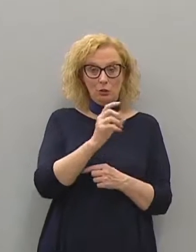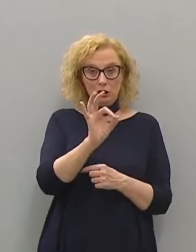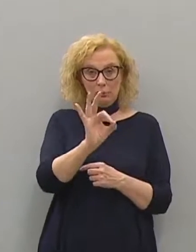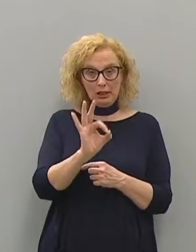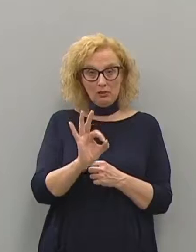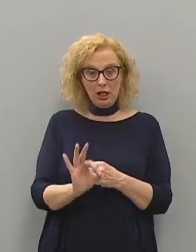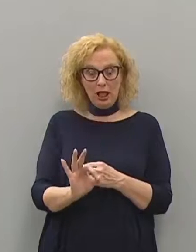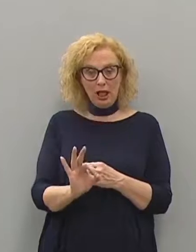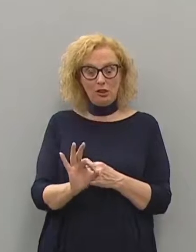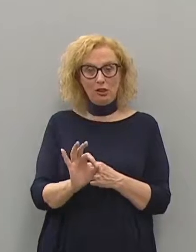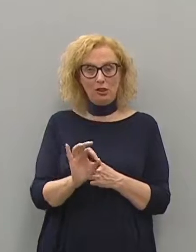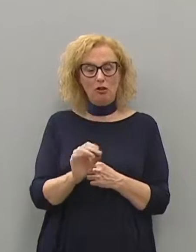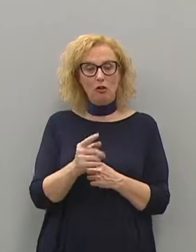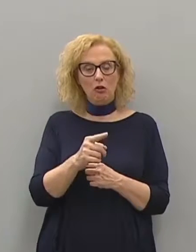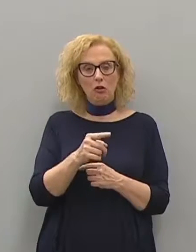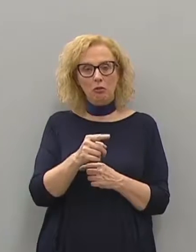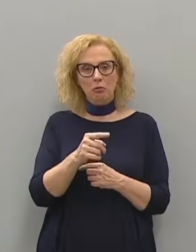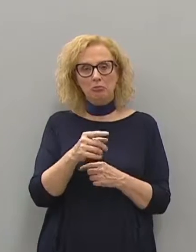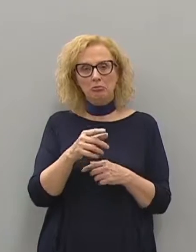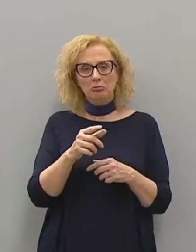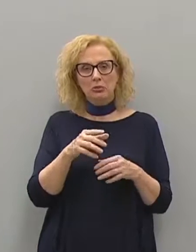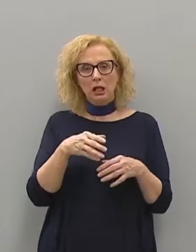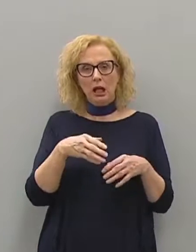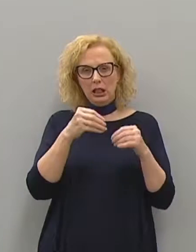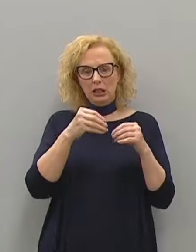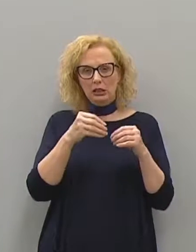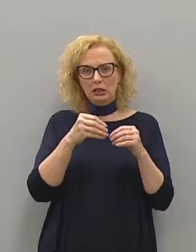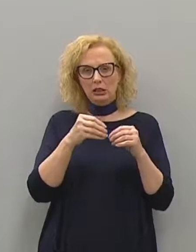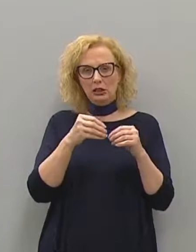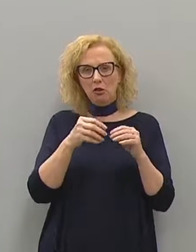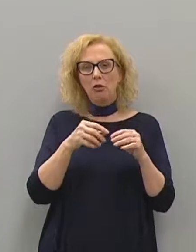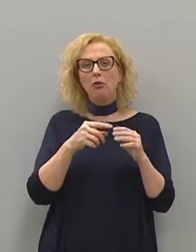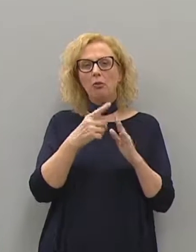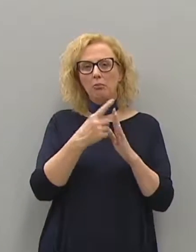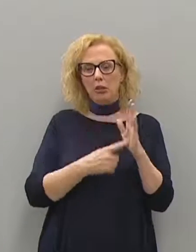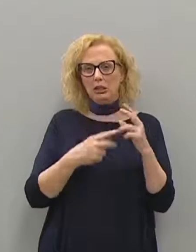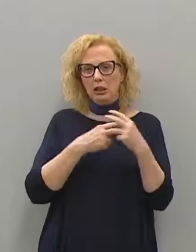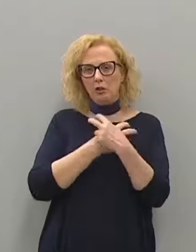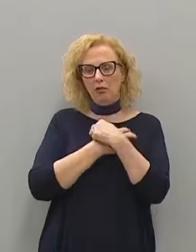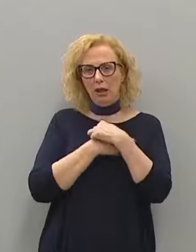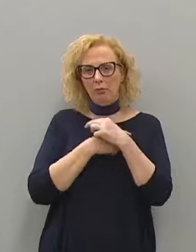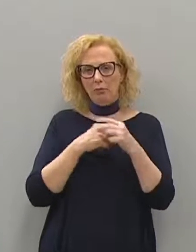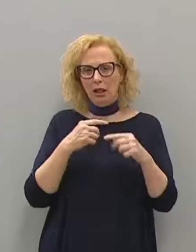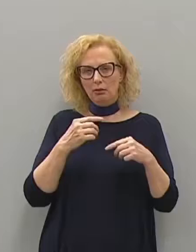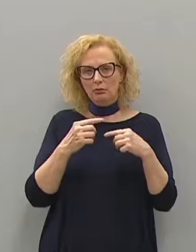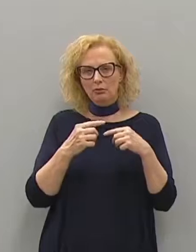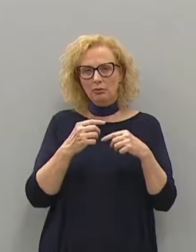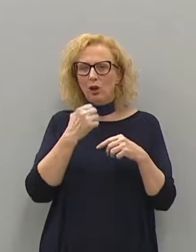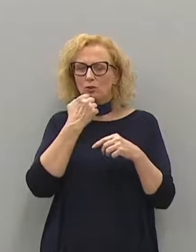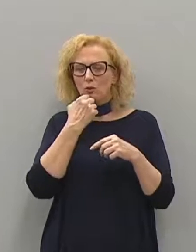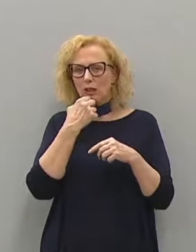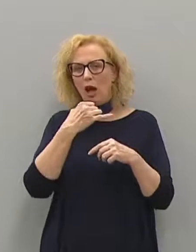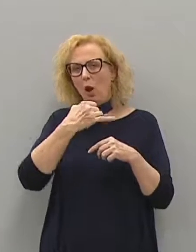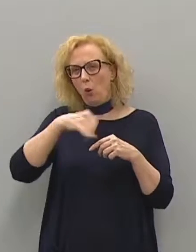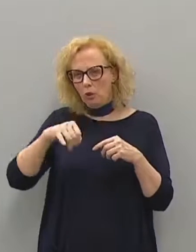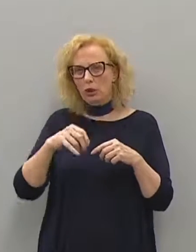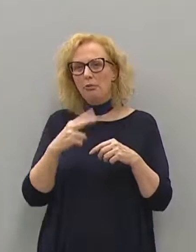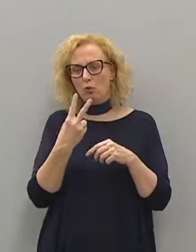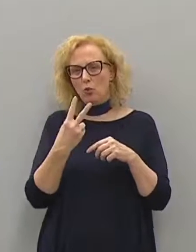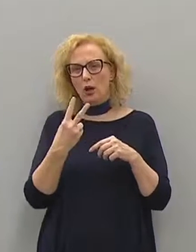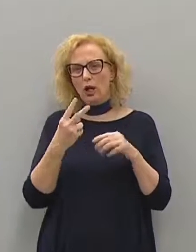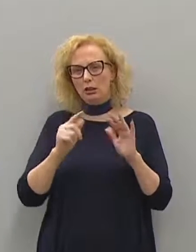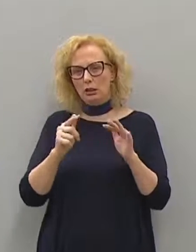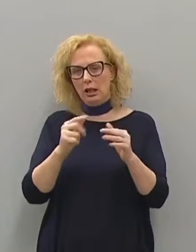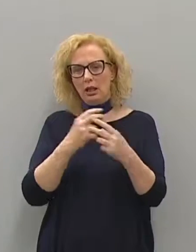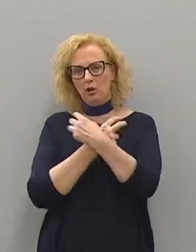dei primi delle prime settimane di novembre a un 25 per usate delle ultime due settimane di novembre a un 25 per